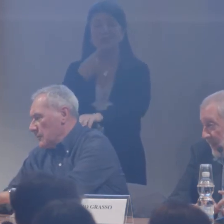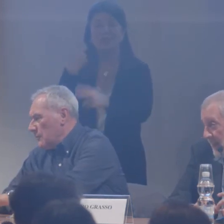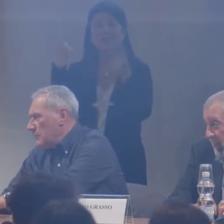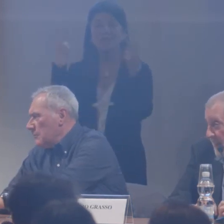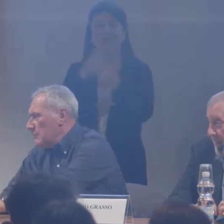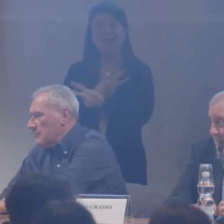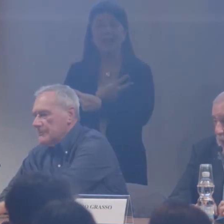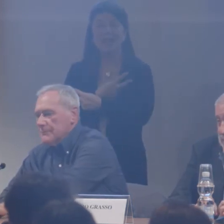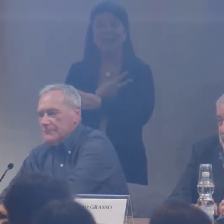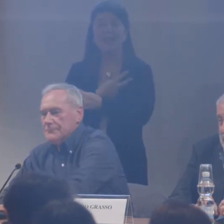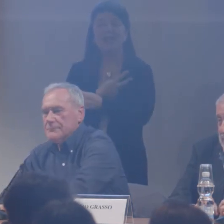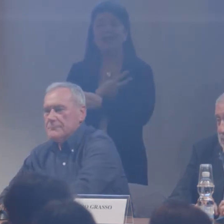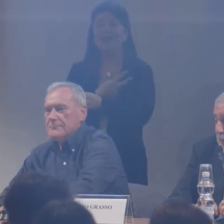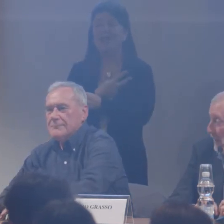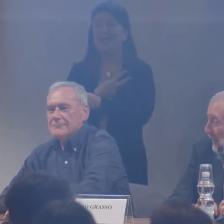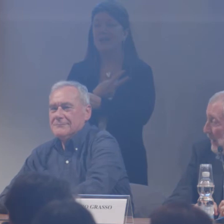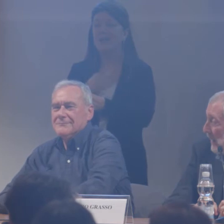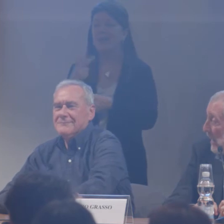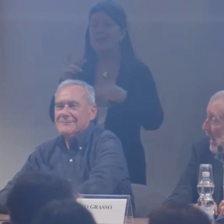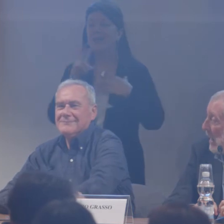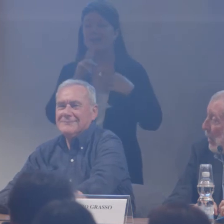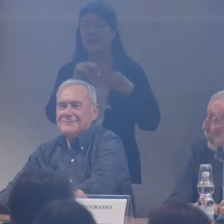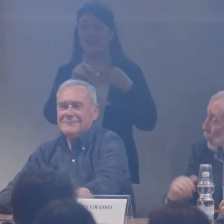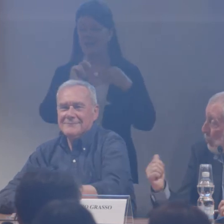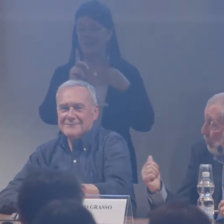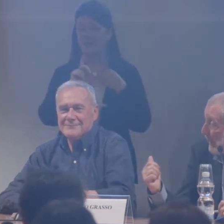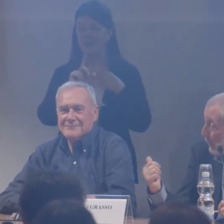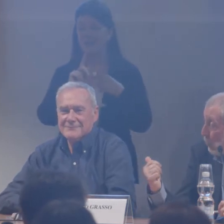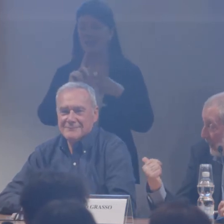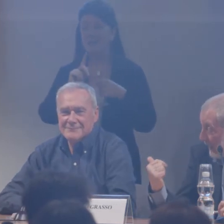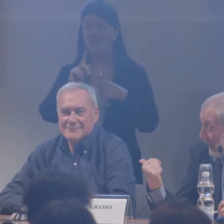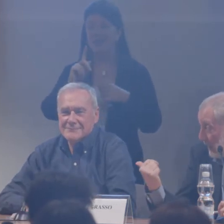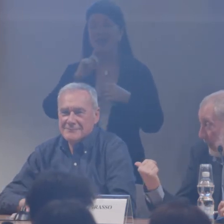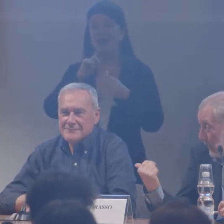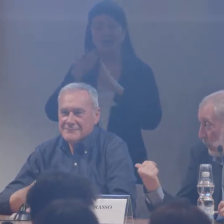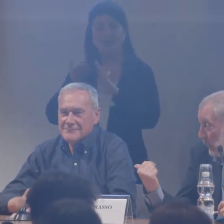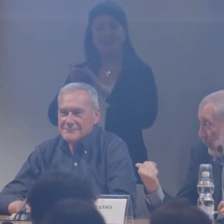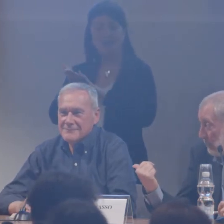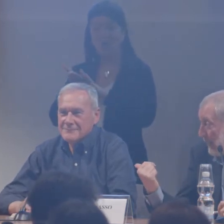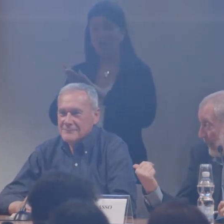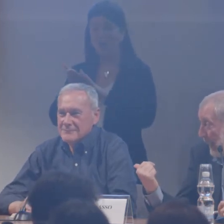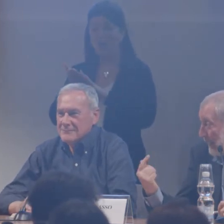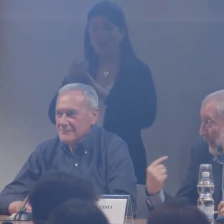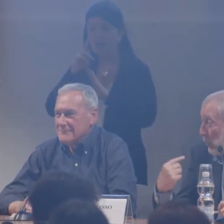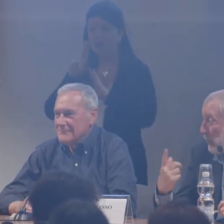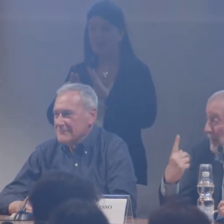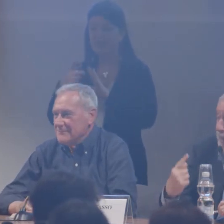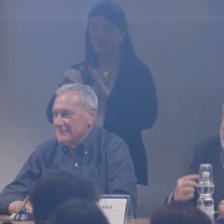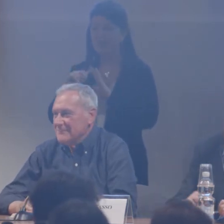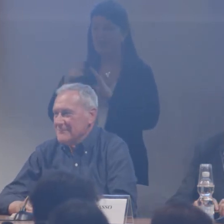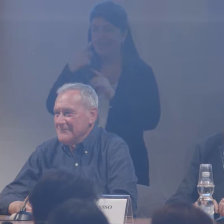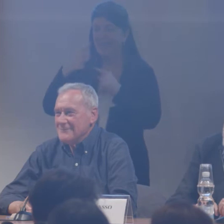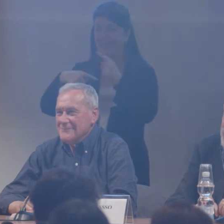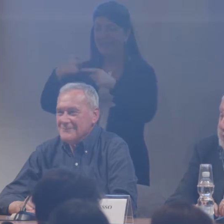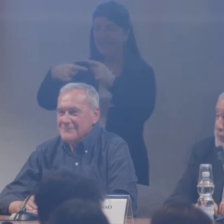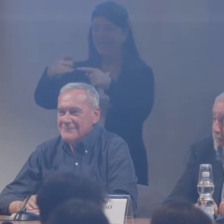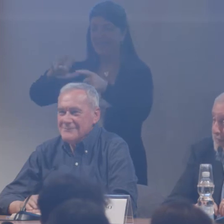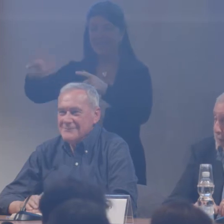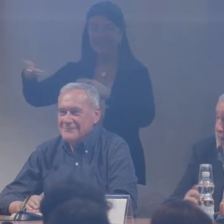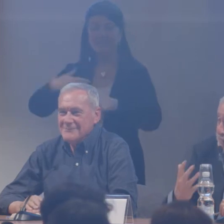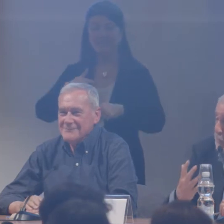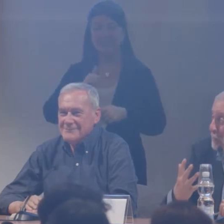fritta. Al forno, io sono per la pizza al forno. Perché tu sei della generazione dell'altra, noi amiamo